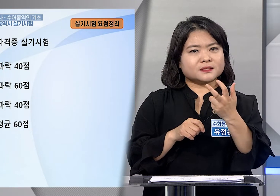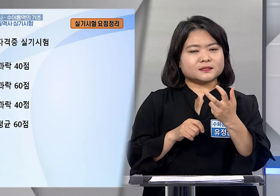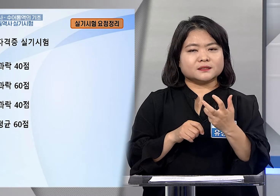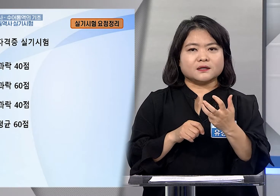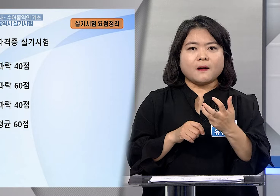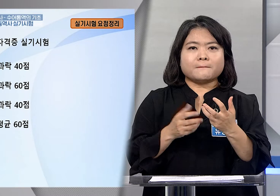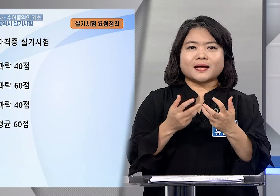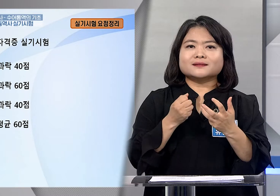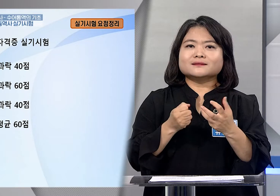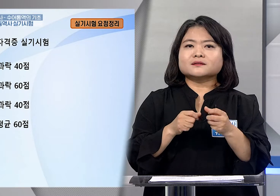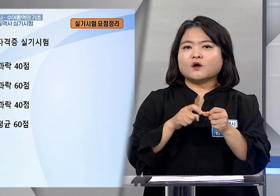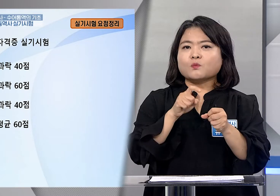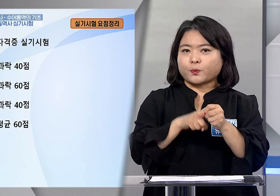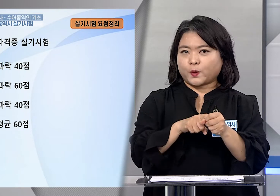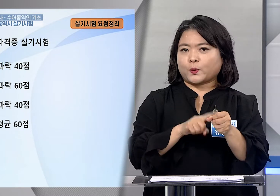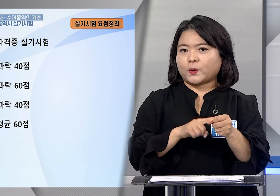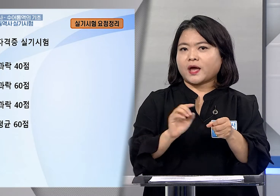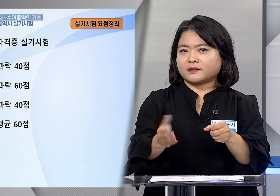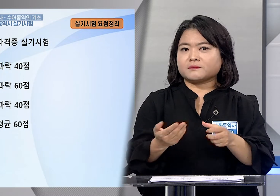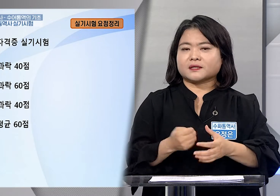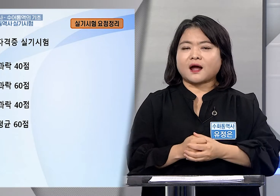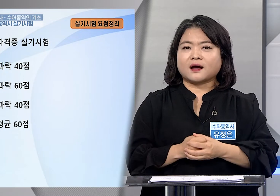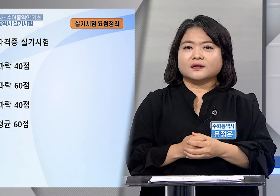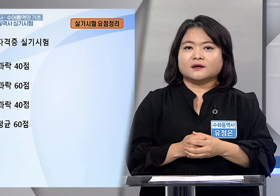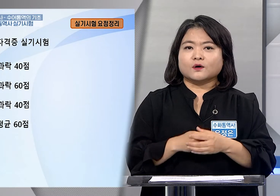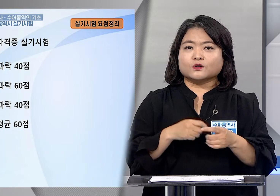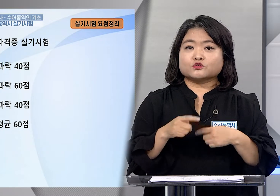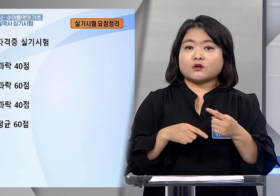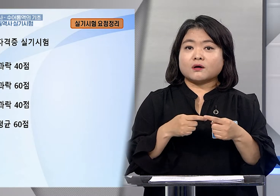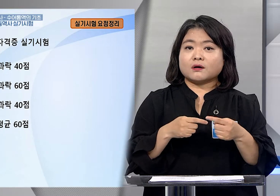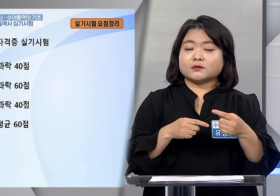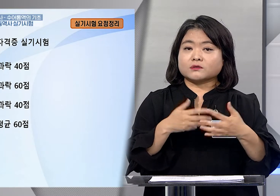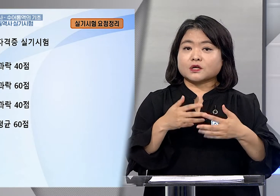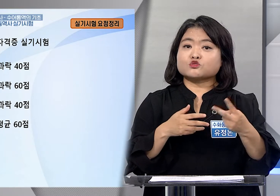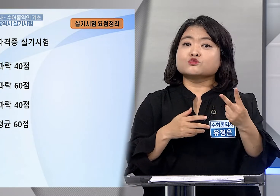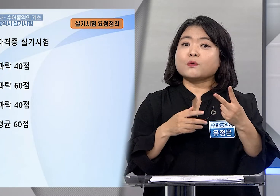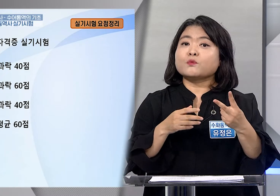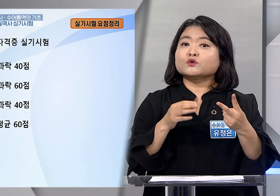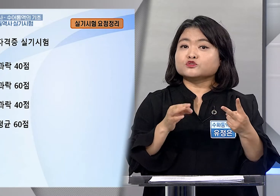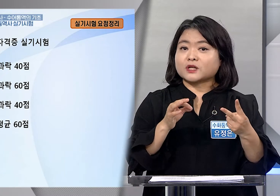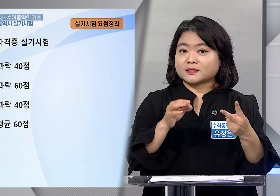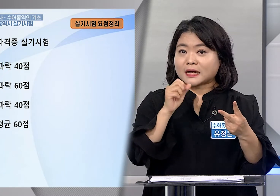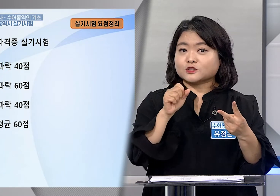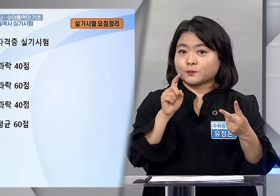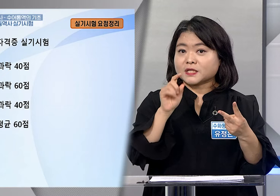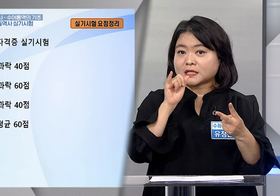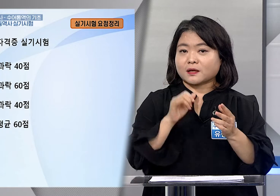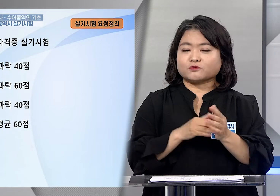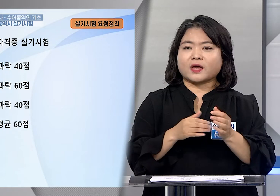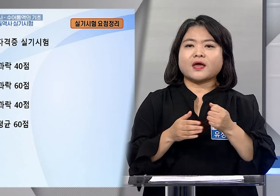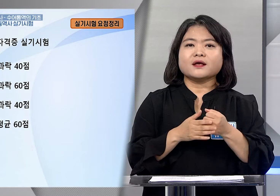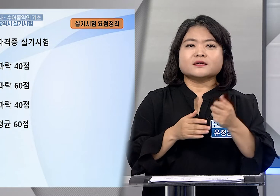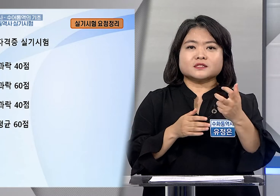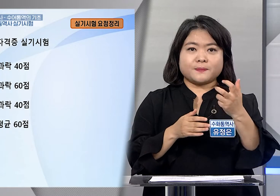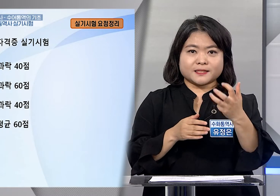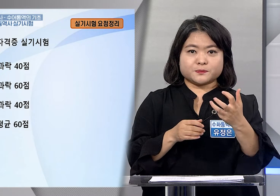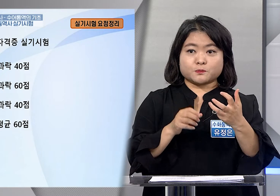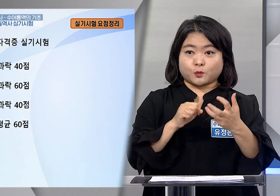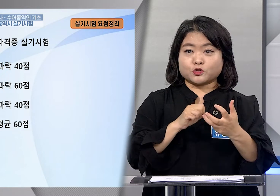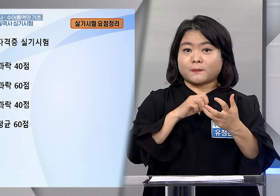80점까지를 받는 걸 목표로 해야 됩니다. 수어 영상이 2번 보여준다는 장점이 있기 때문에 7, 80점 점수를